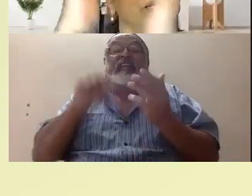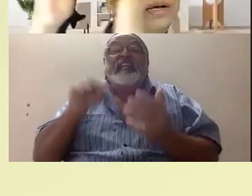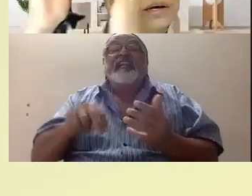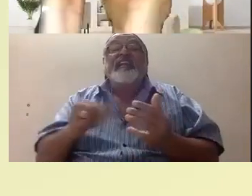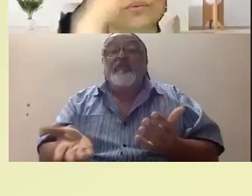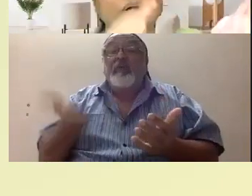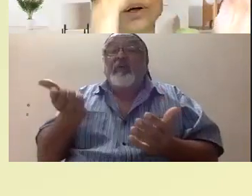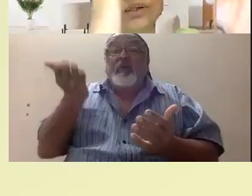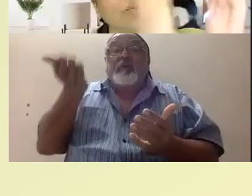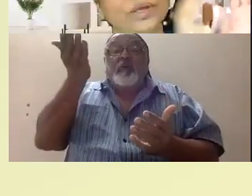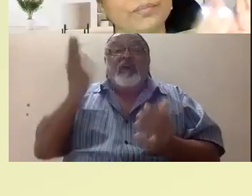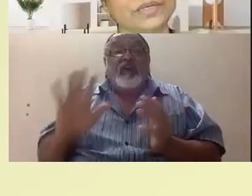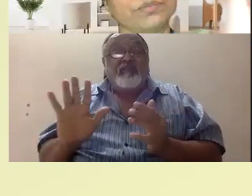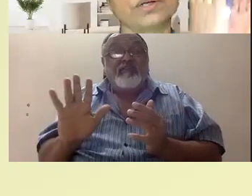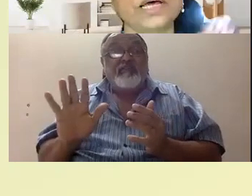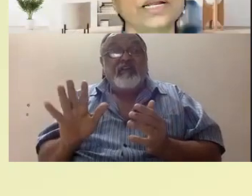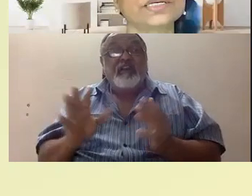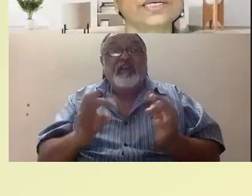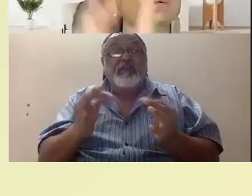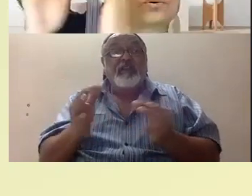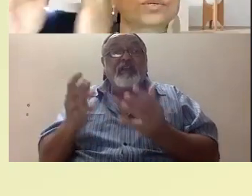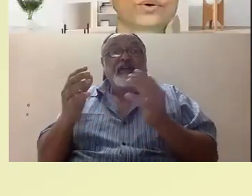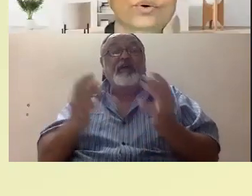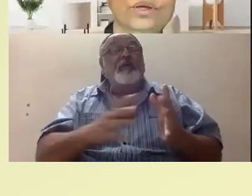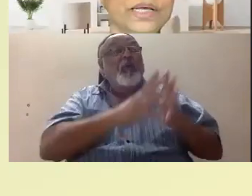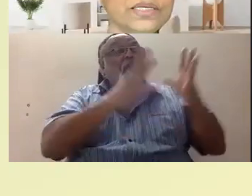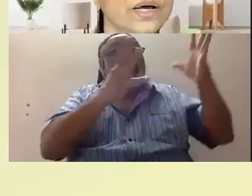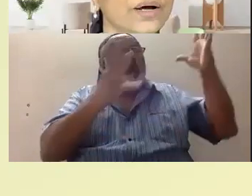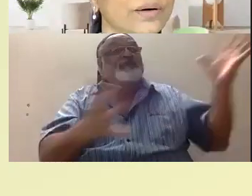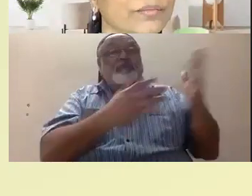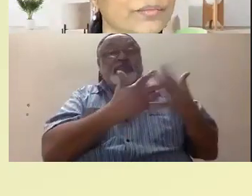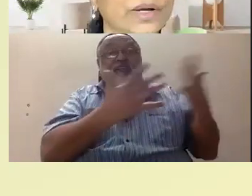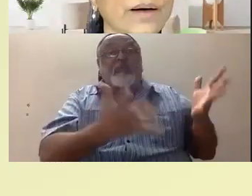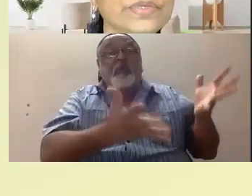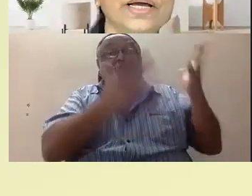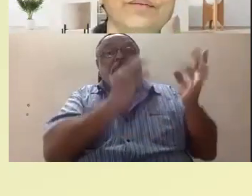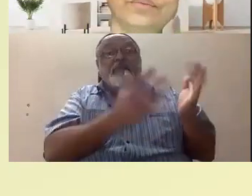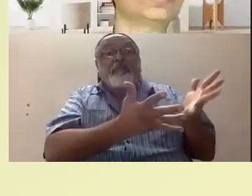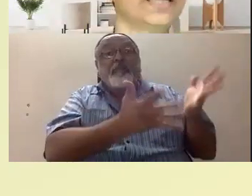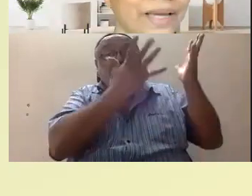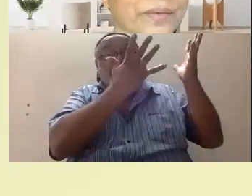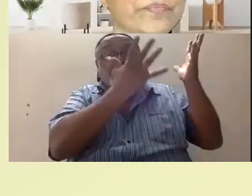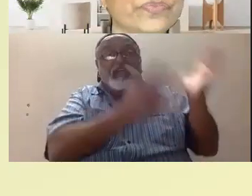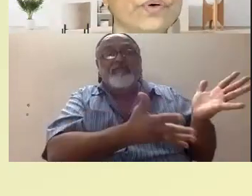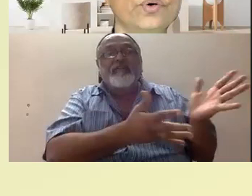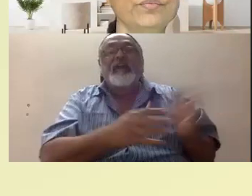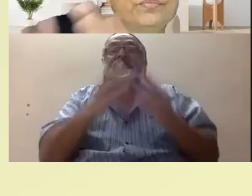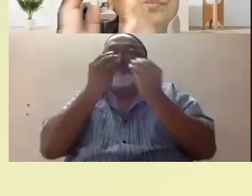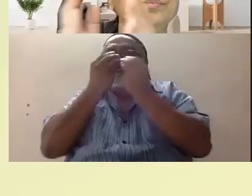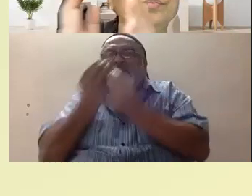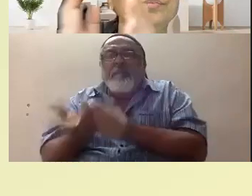में लोग बहुत लोगों के पास बहुत सारी चीजें और कुछ लोगों के पास कम से कम भी नहीं है। तो